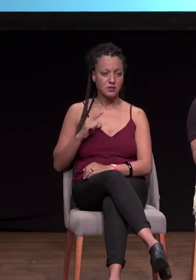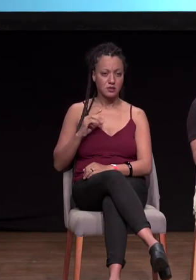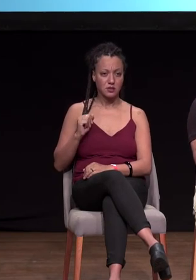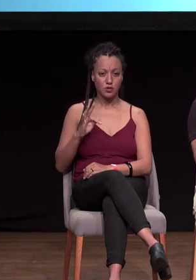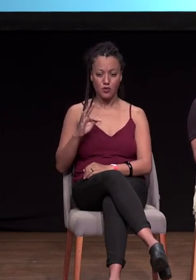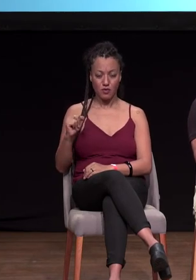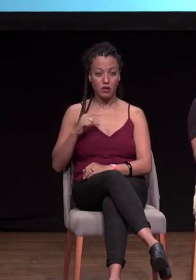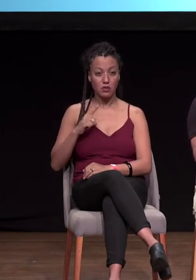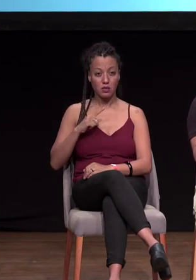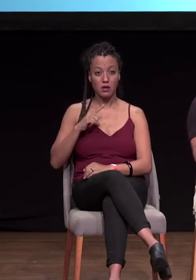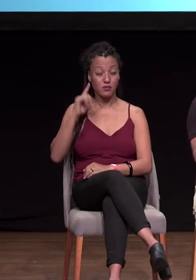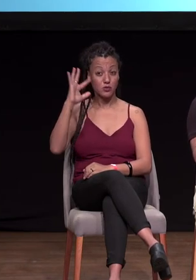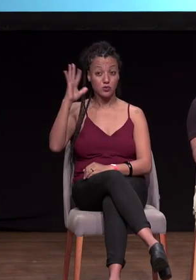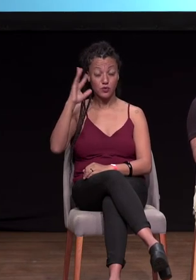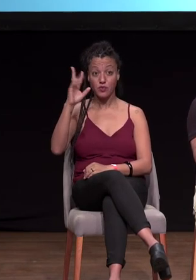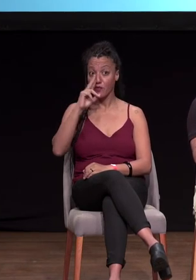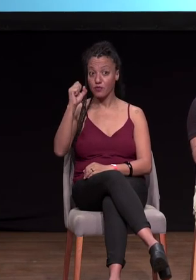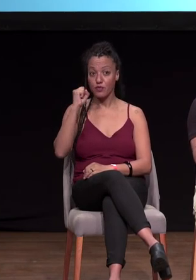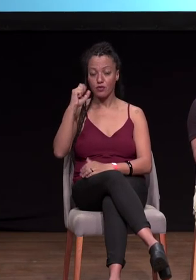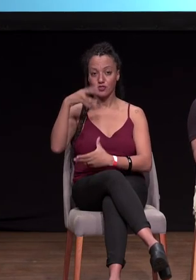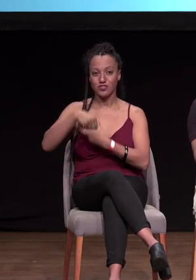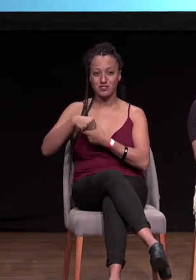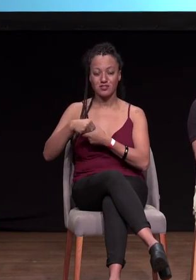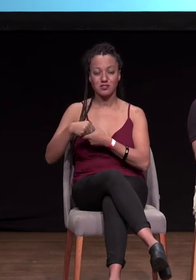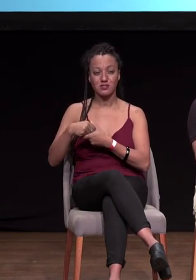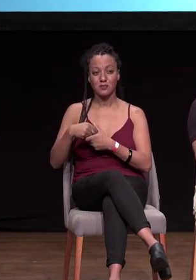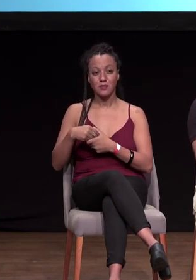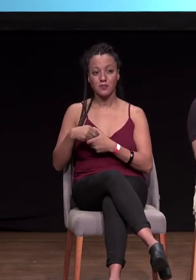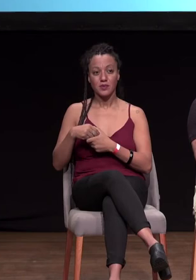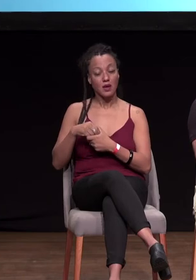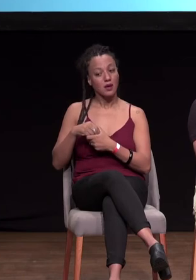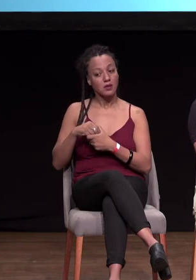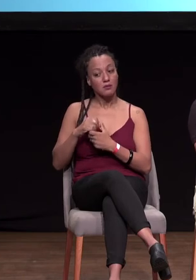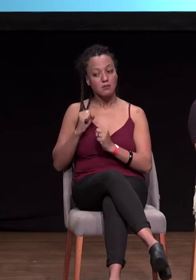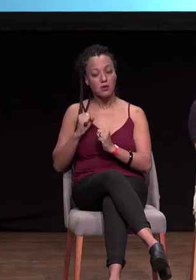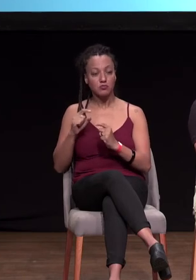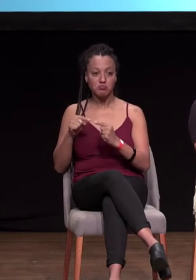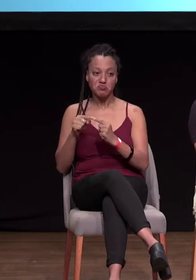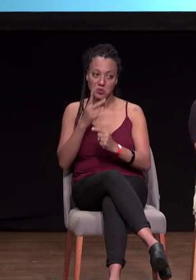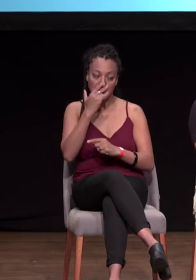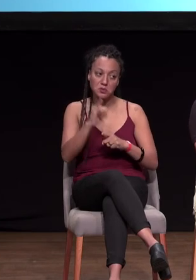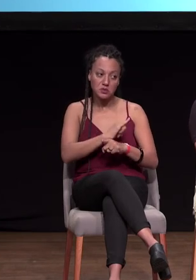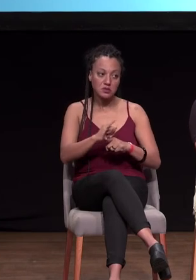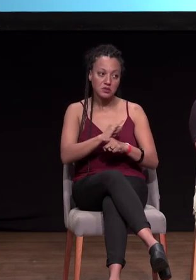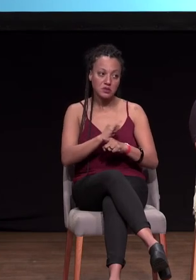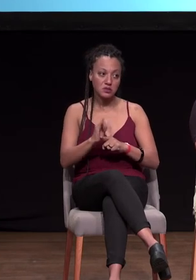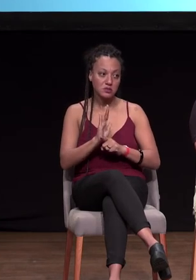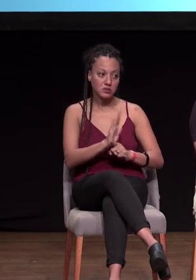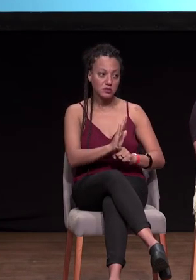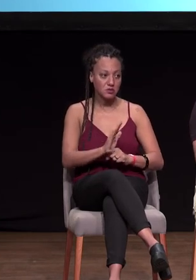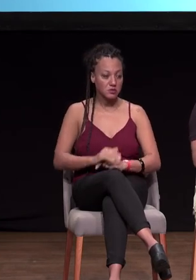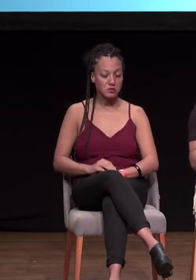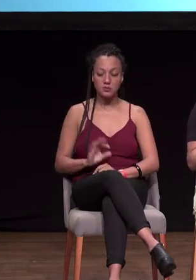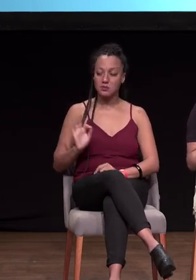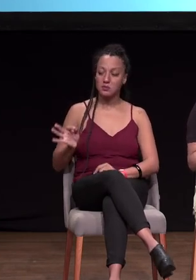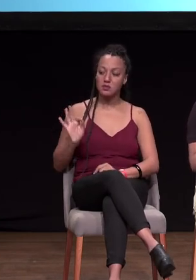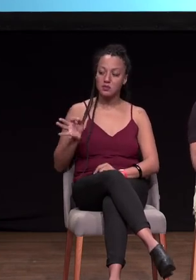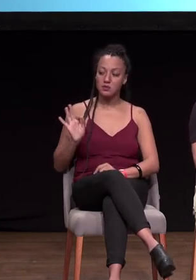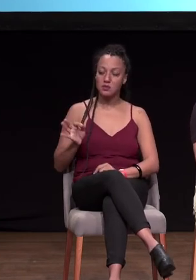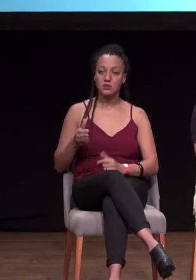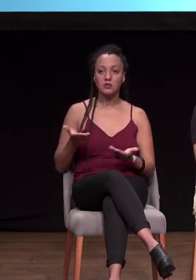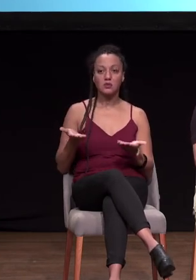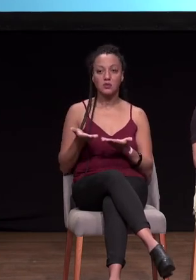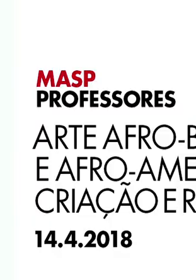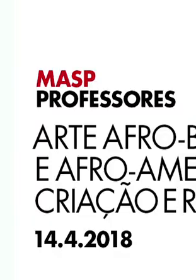profundo né a partir daí fazer a associação eu acho que é uma saída perfeita vamos lá